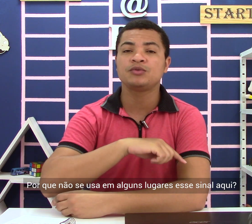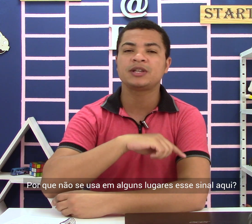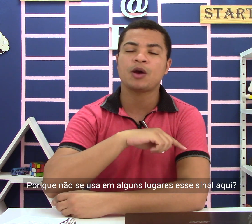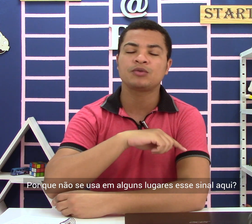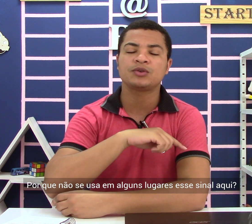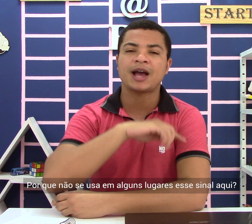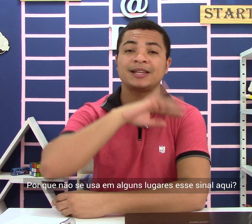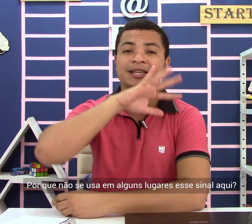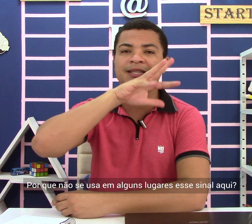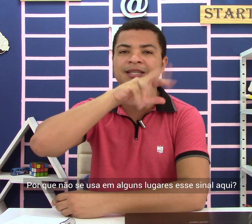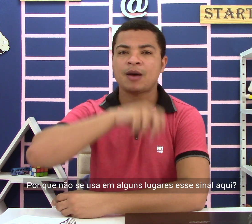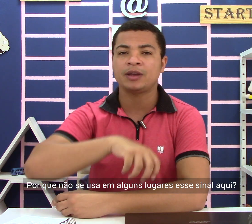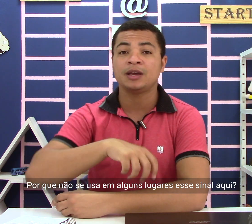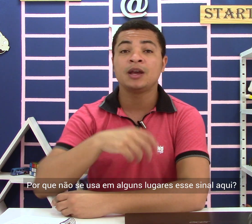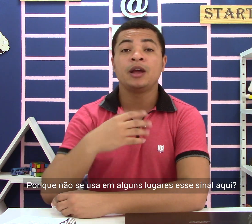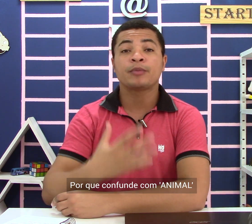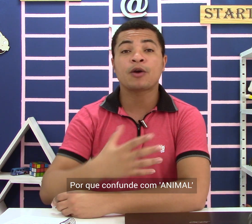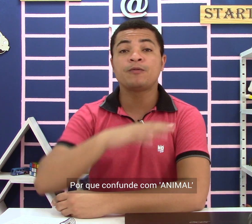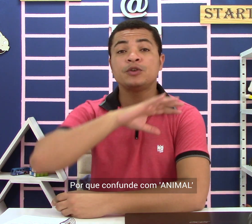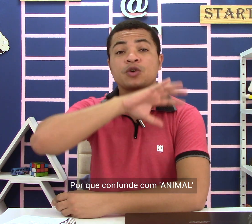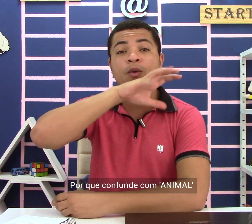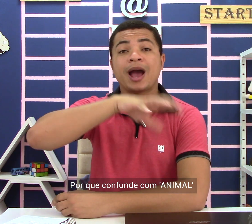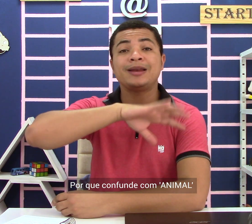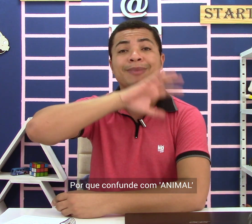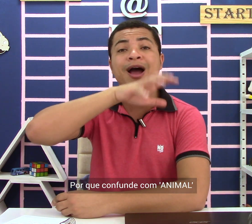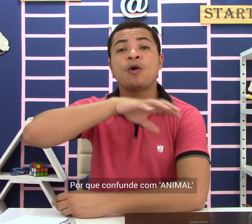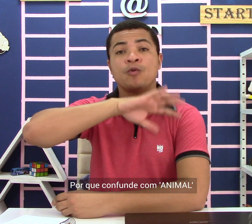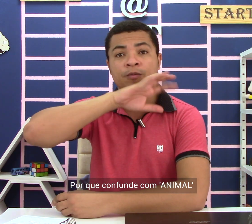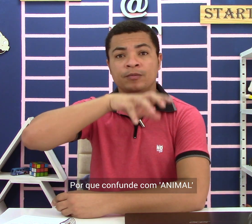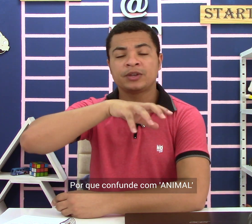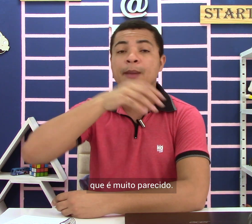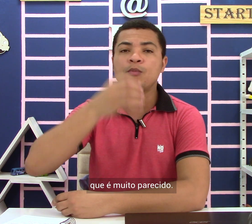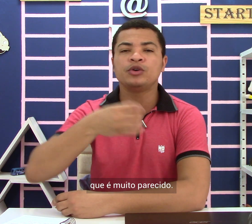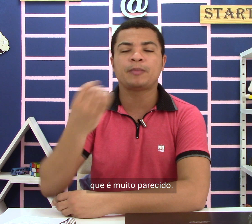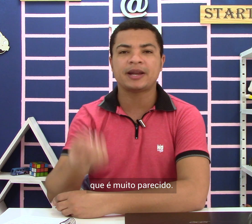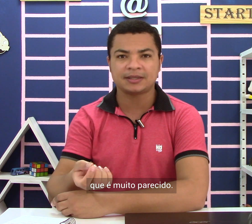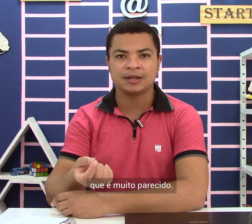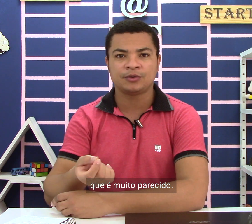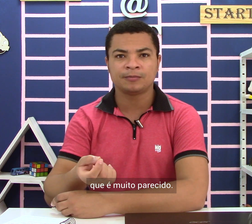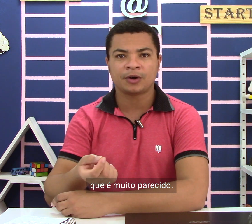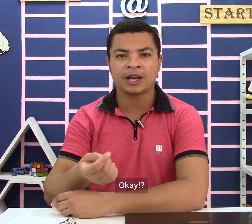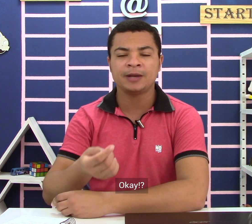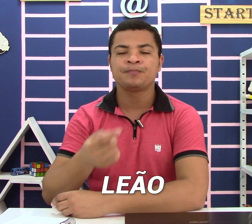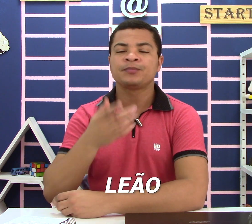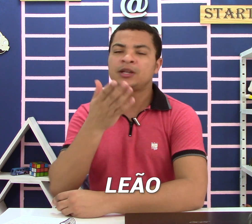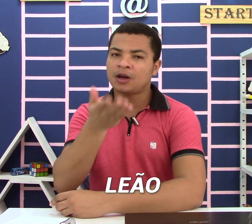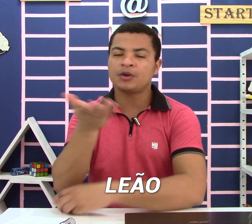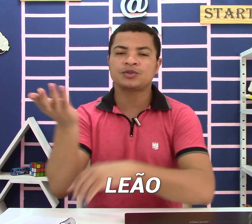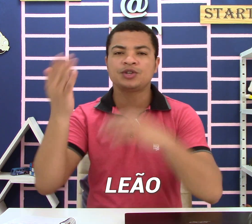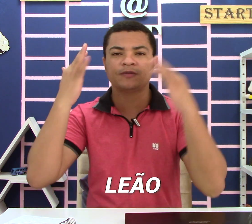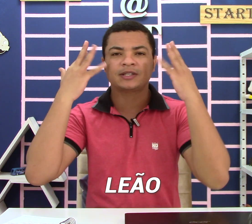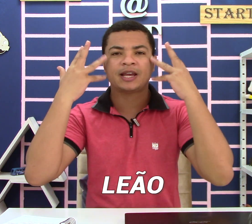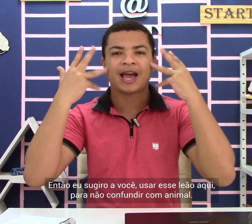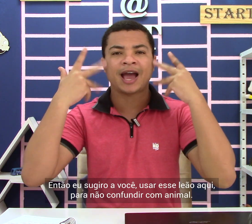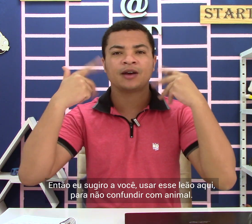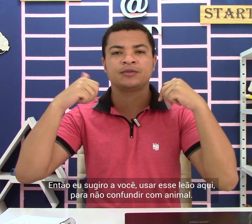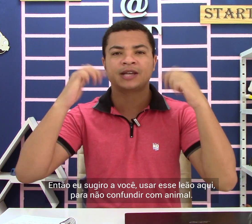usa em alguns lugares esse sinal aqui? Porque confunde com animal, que é muito parecido, ok? Então eu sugiro você a usar